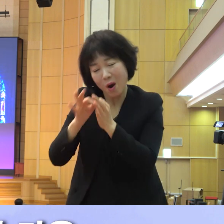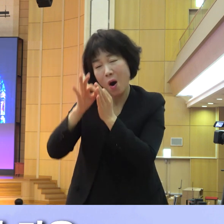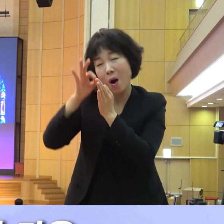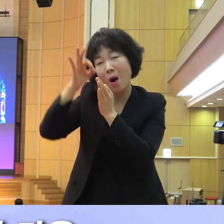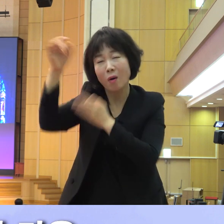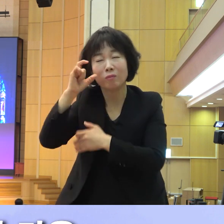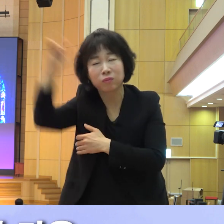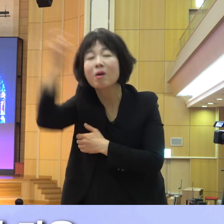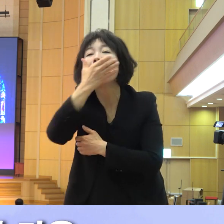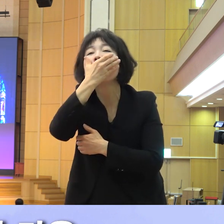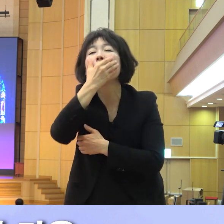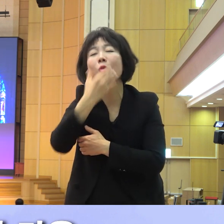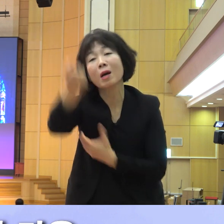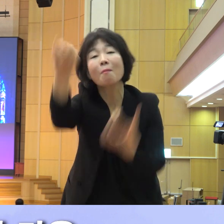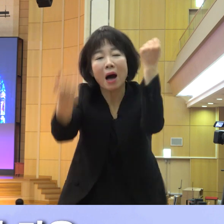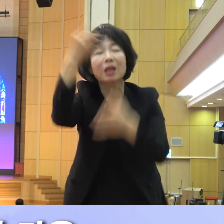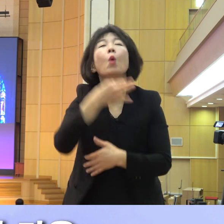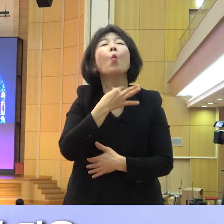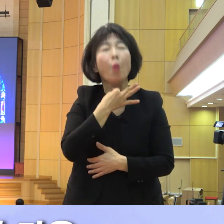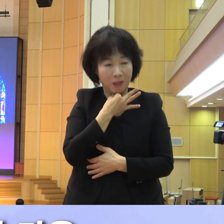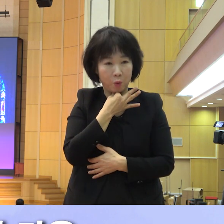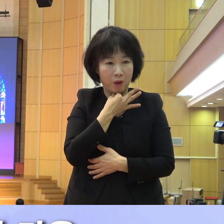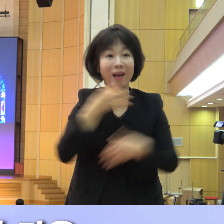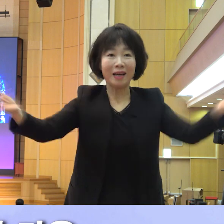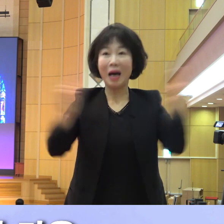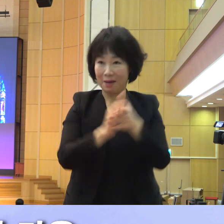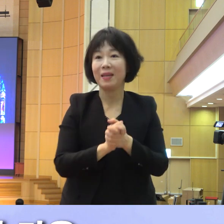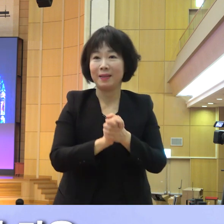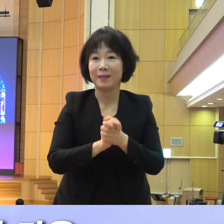복받기를 원하노라. 아멘.